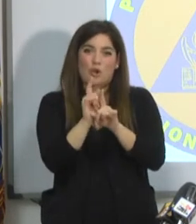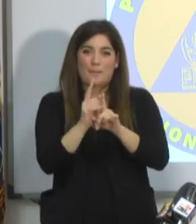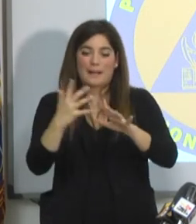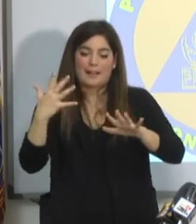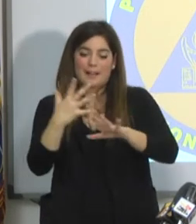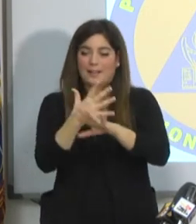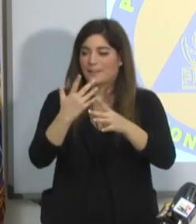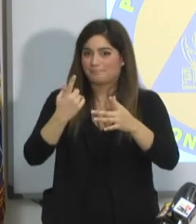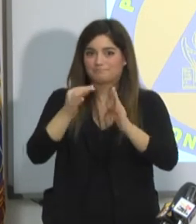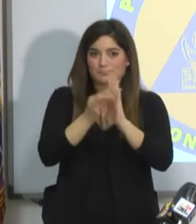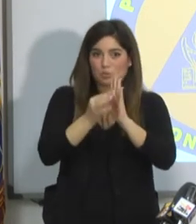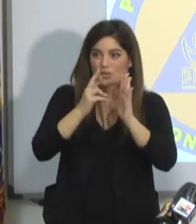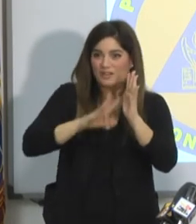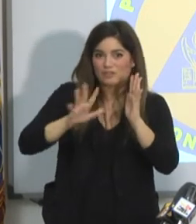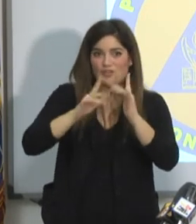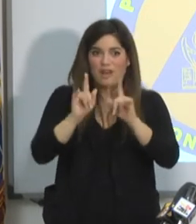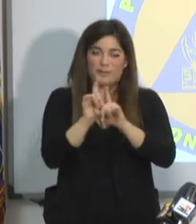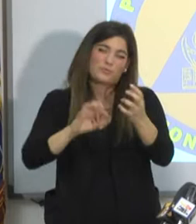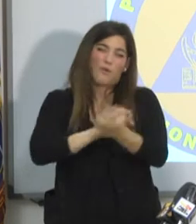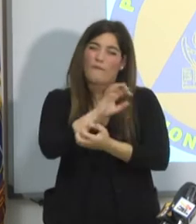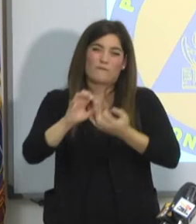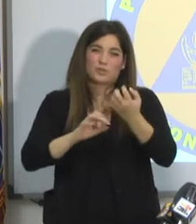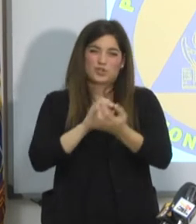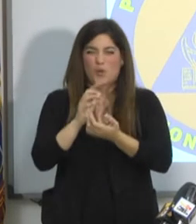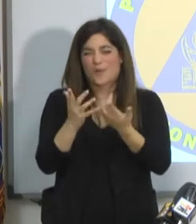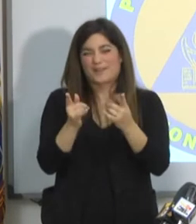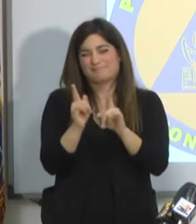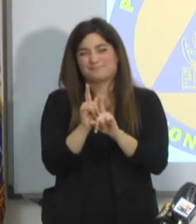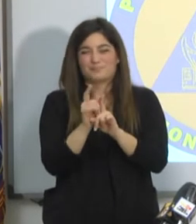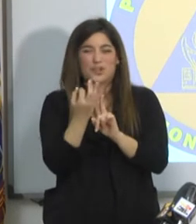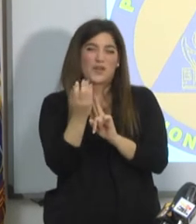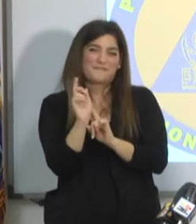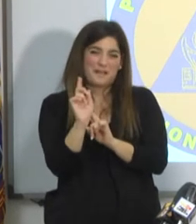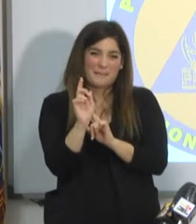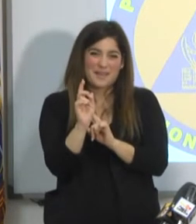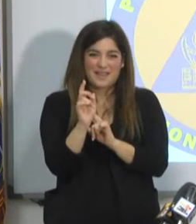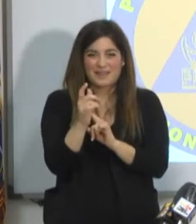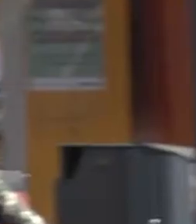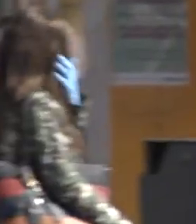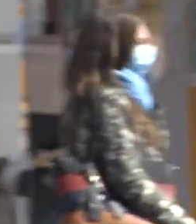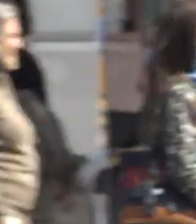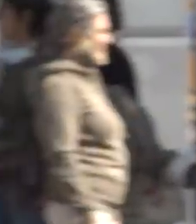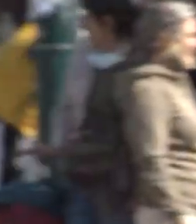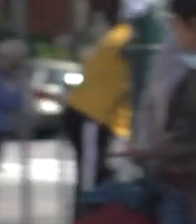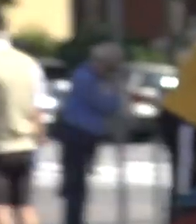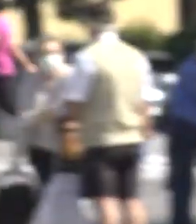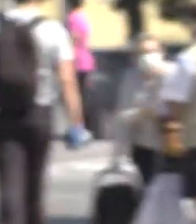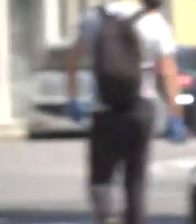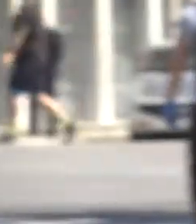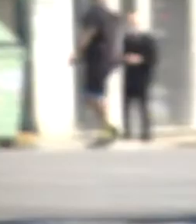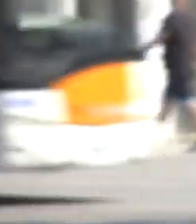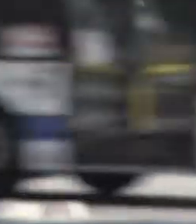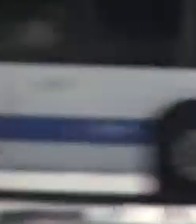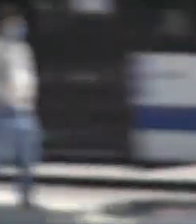collimare magari con qualche misura regionale, che sarebbe antipatico soprattutto perché c'è già chi ha tanta ansia. Almeno in Veneto